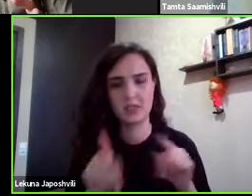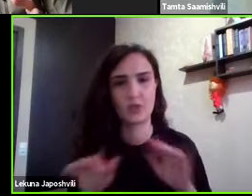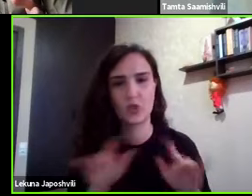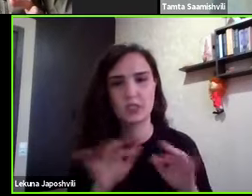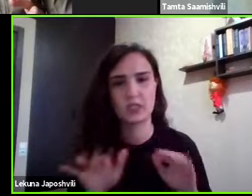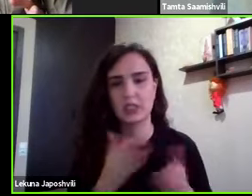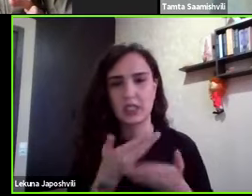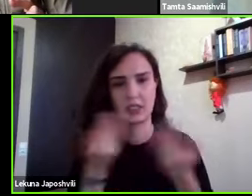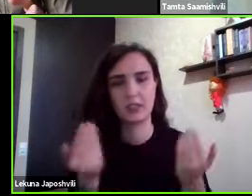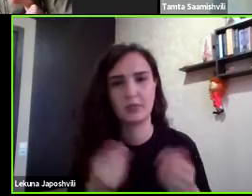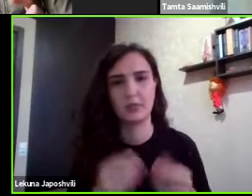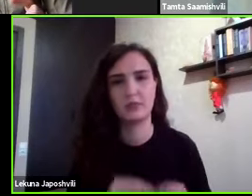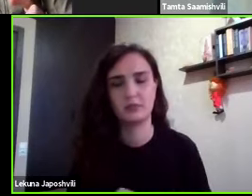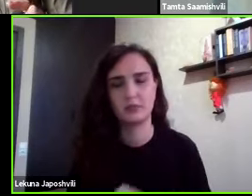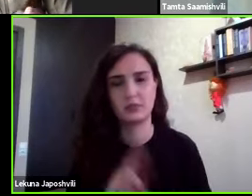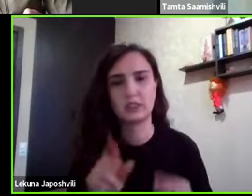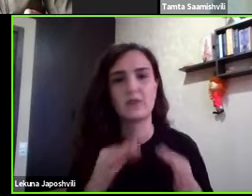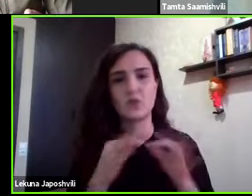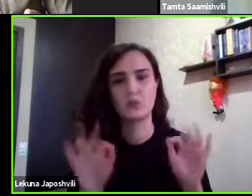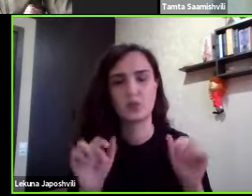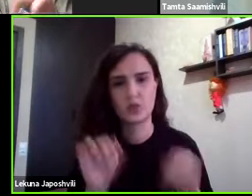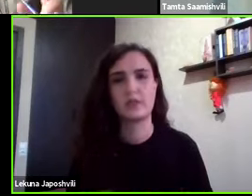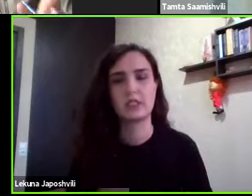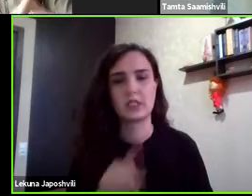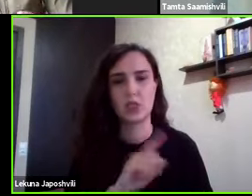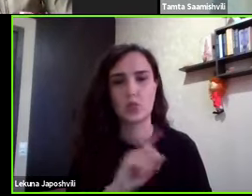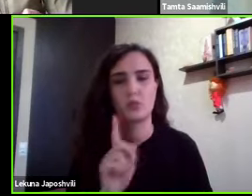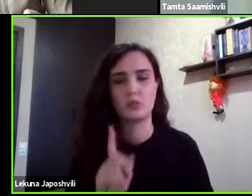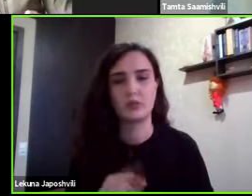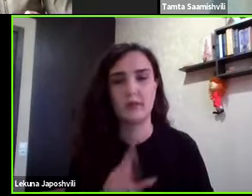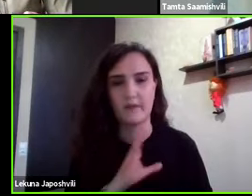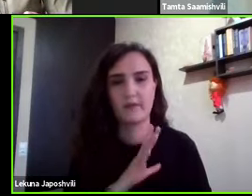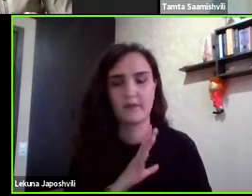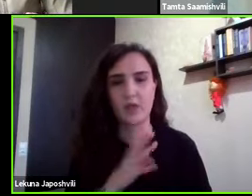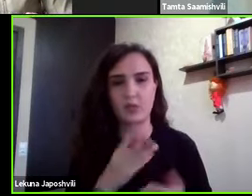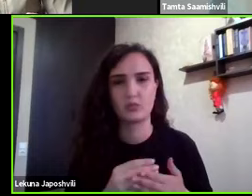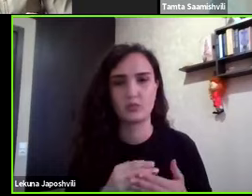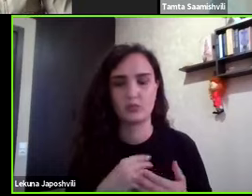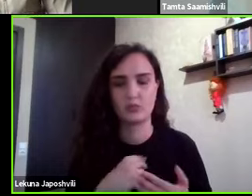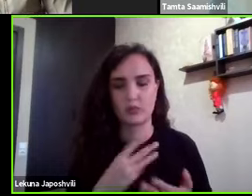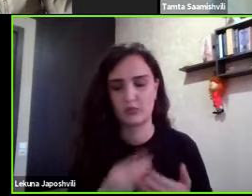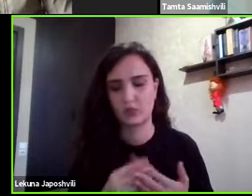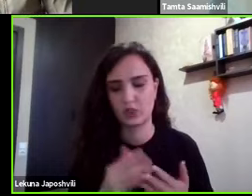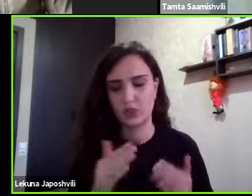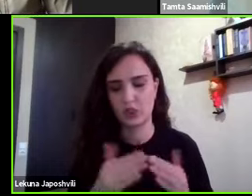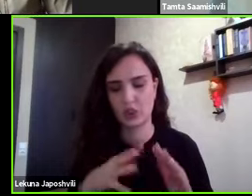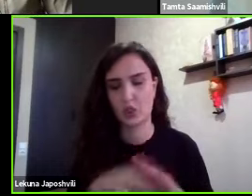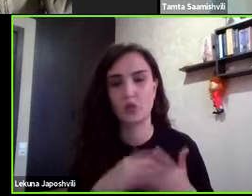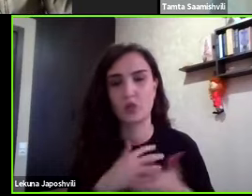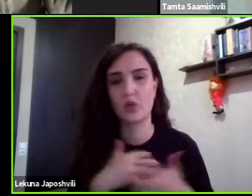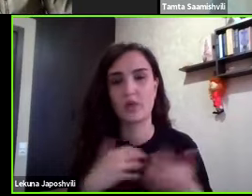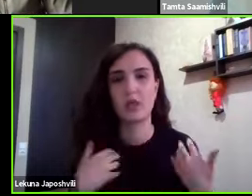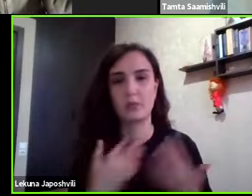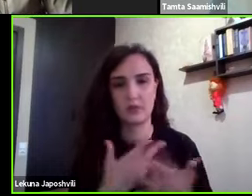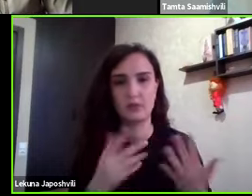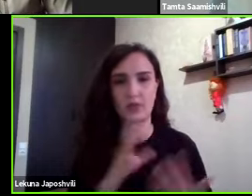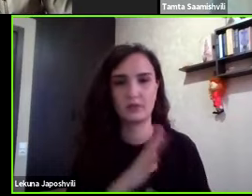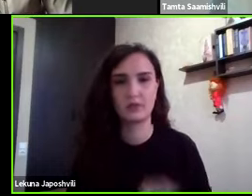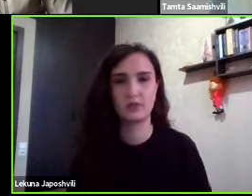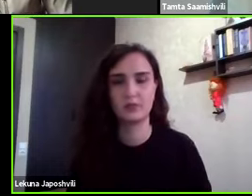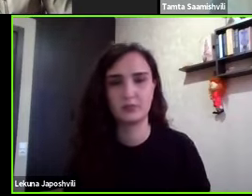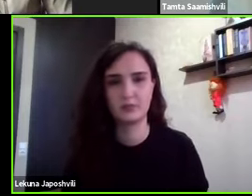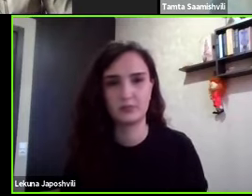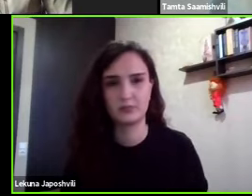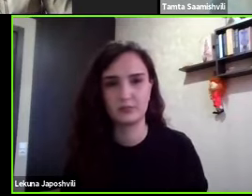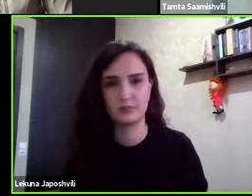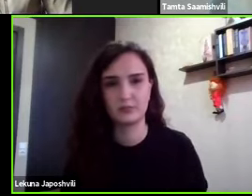არ ხდება და თავისუფლად შეგვიძლია ვიყოლიოთ ჩვენი შინაური მეგობრები, ვინაც